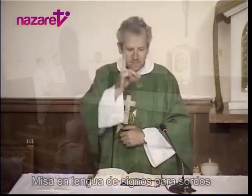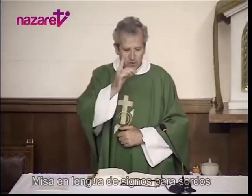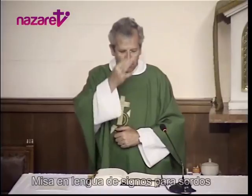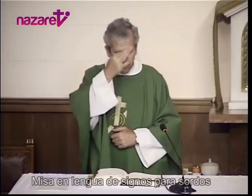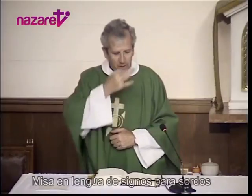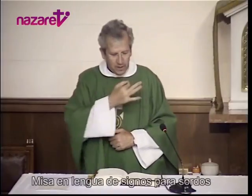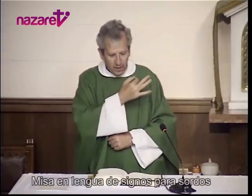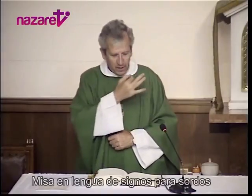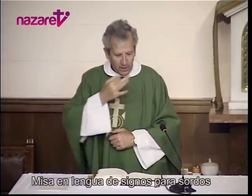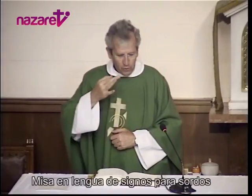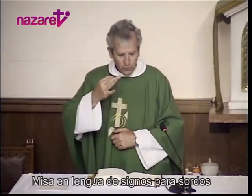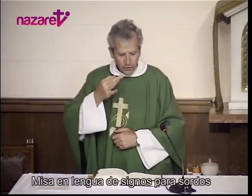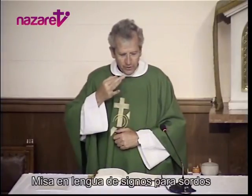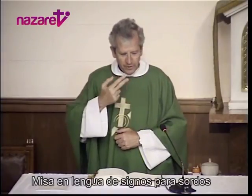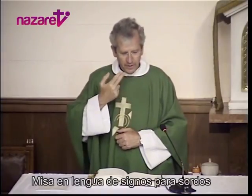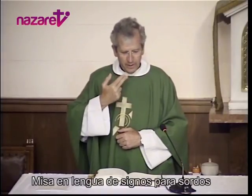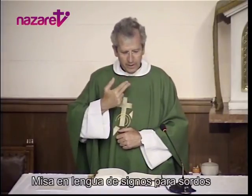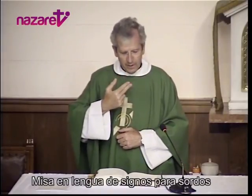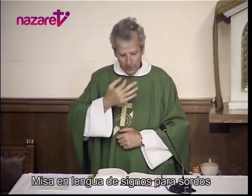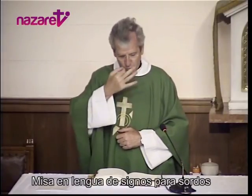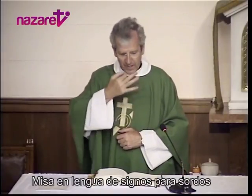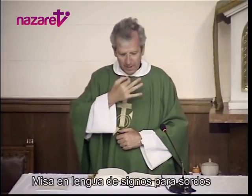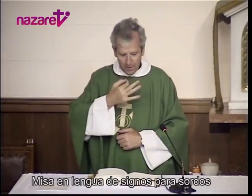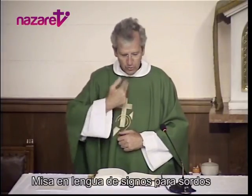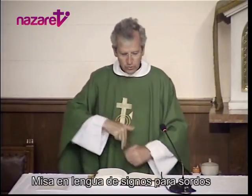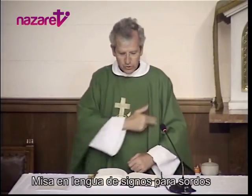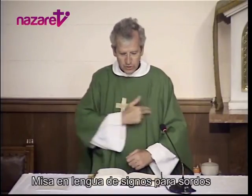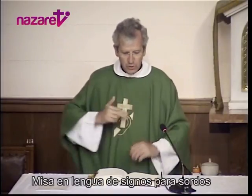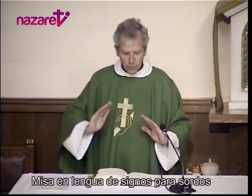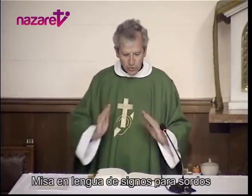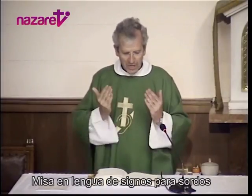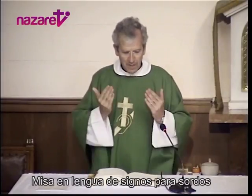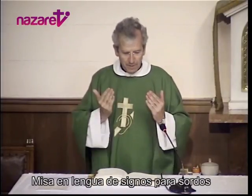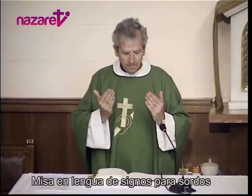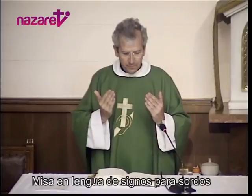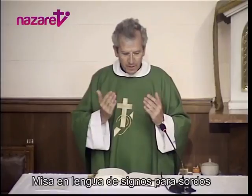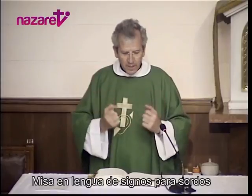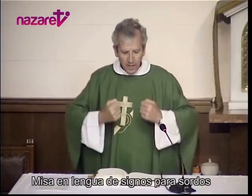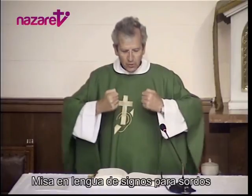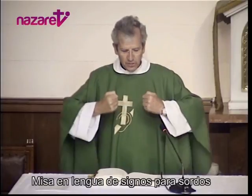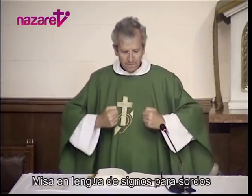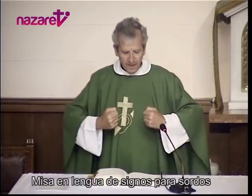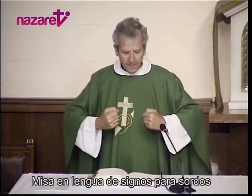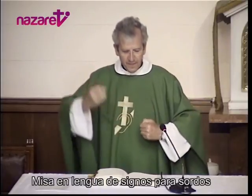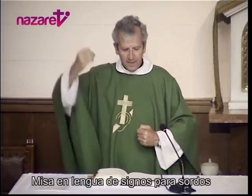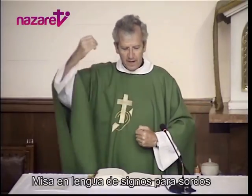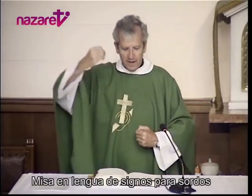Señor, que la comunión en tus sacramentos nos salve y nos afiance en la